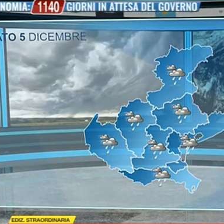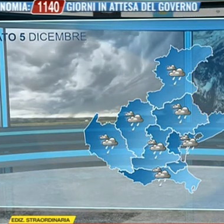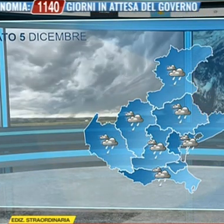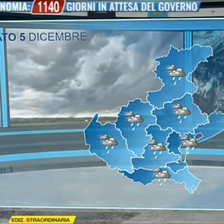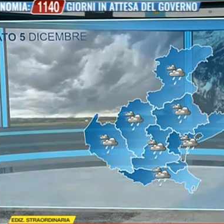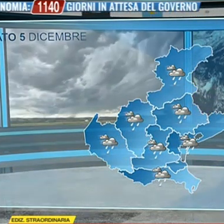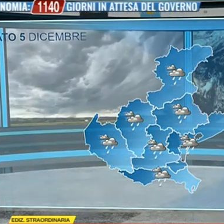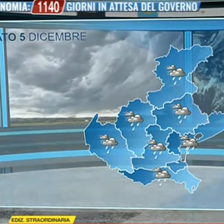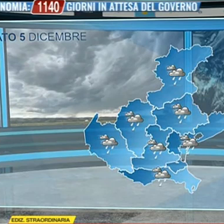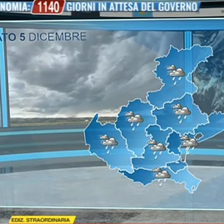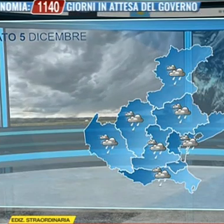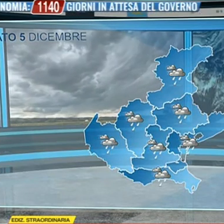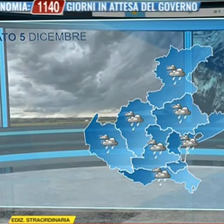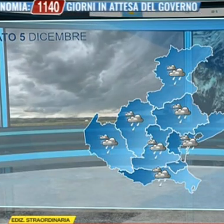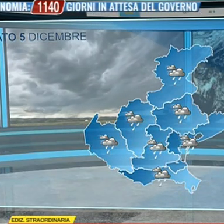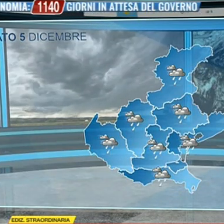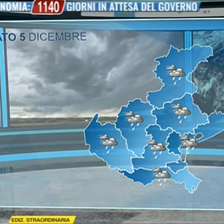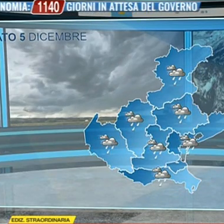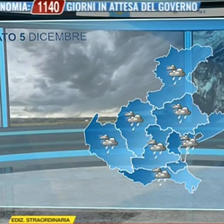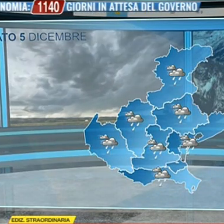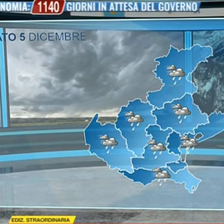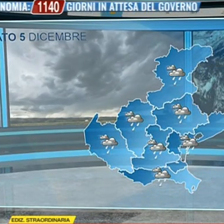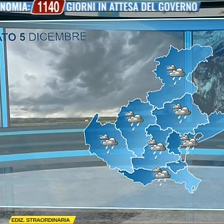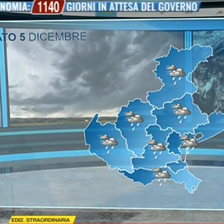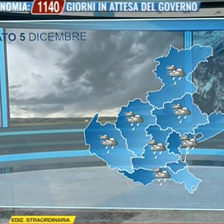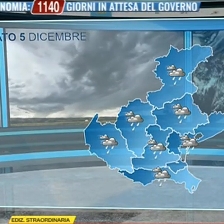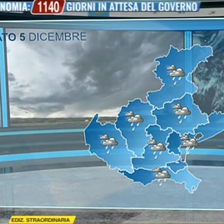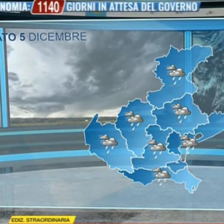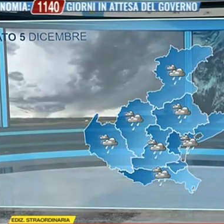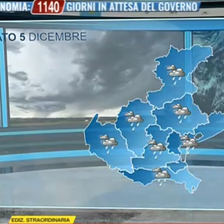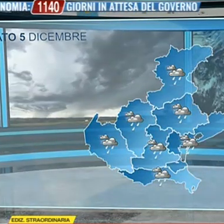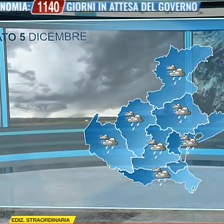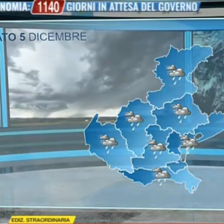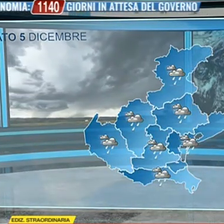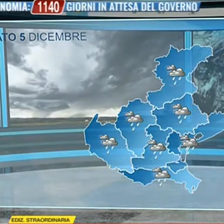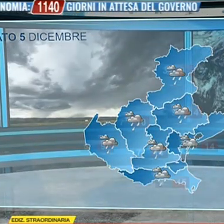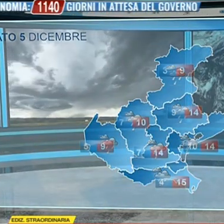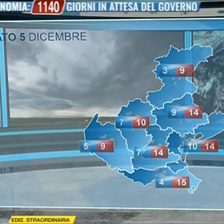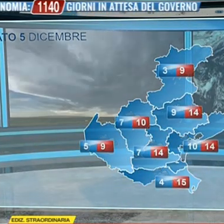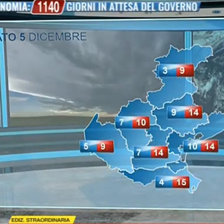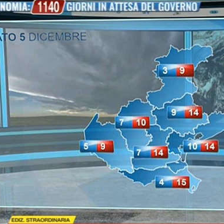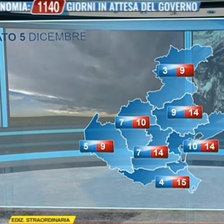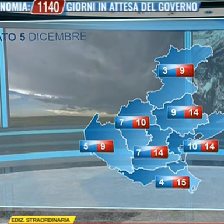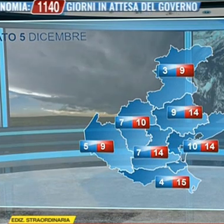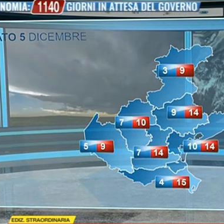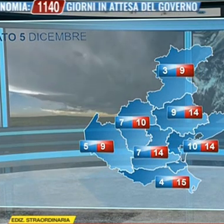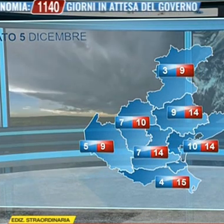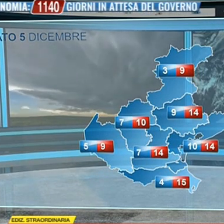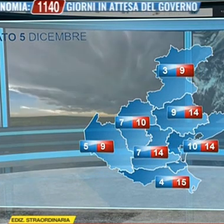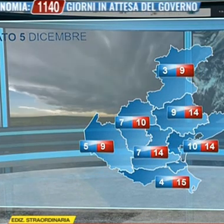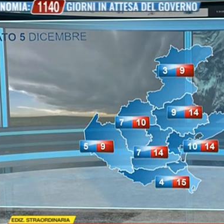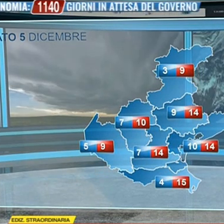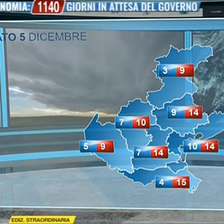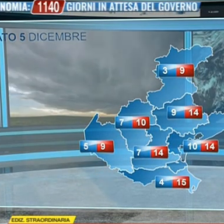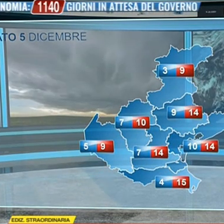Neve abbondante sulle Alpi dai 1000 metri, venti moderati da sud-est. Temperature in aumento grazie allo scirocco, minime